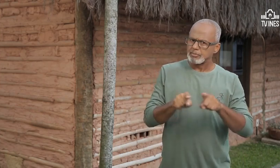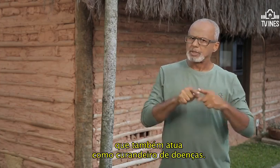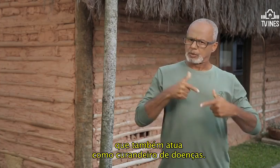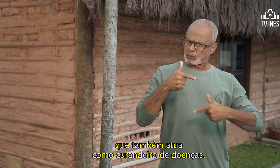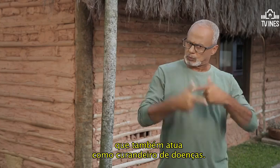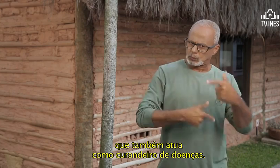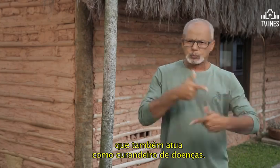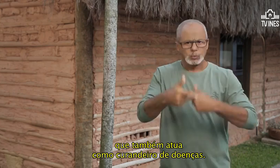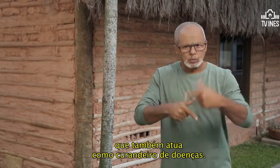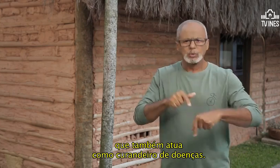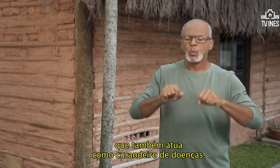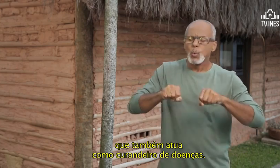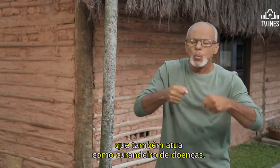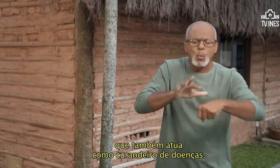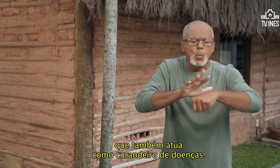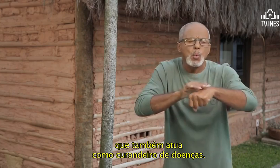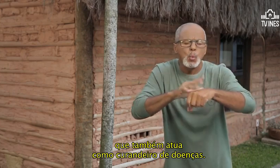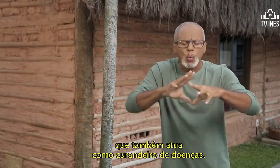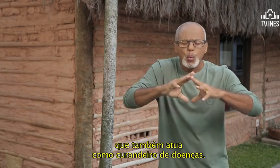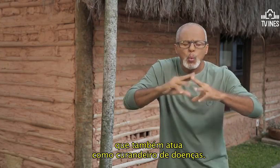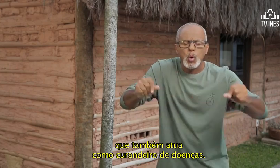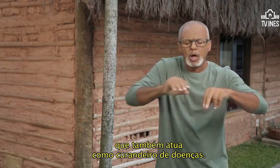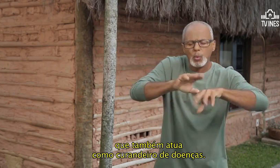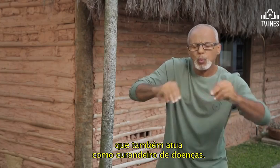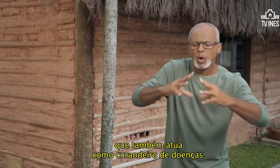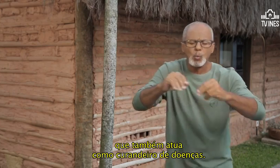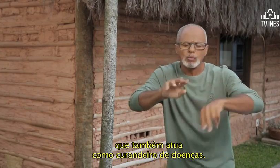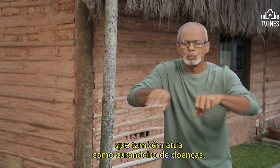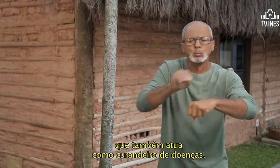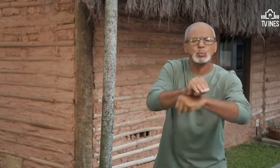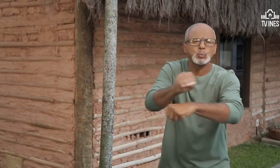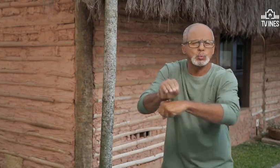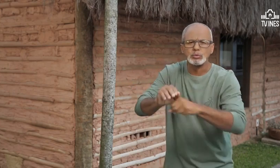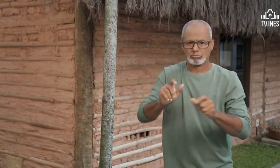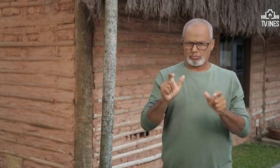que também atua como curandeiro de doenças.